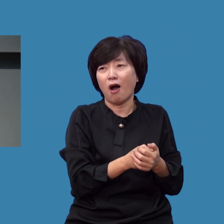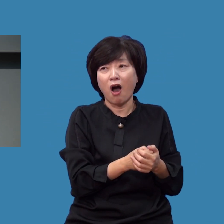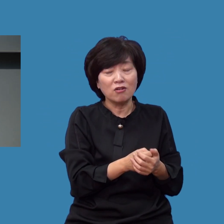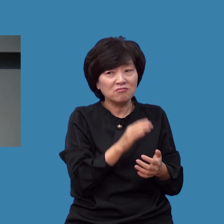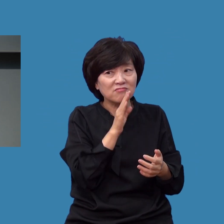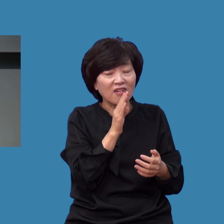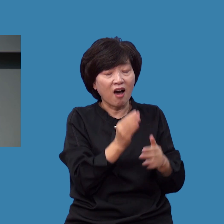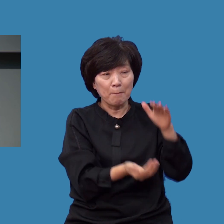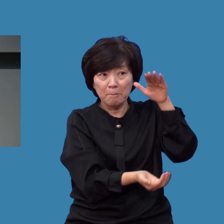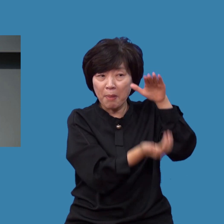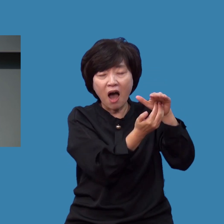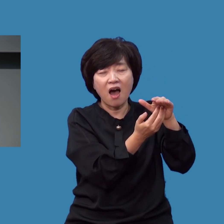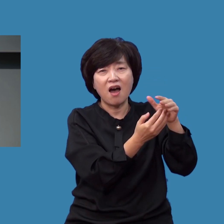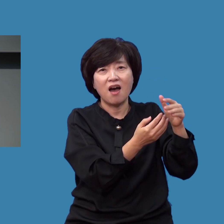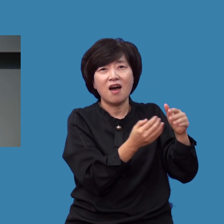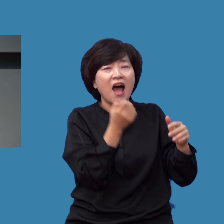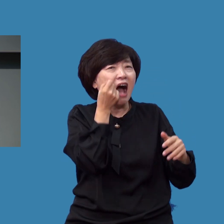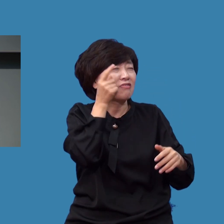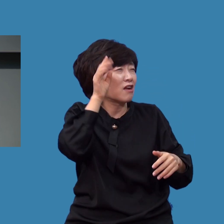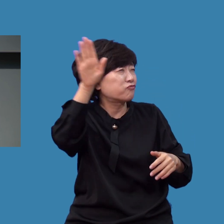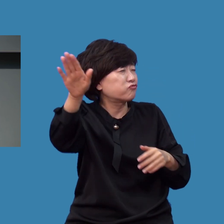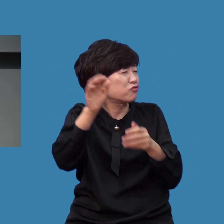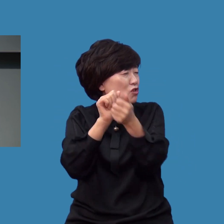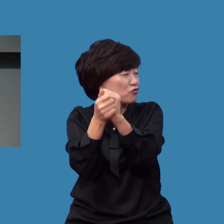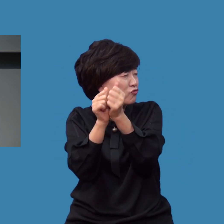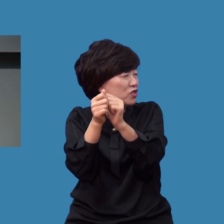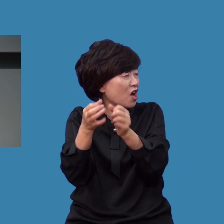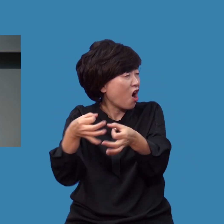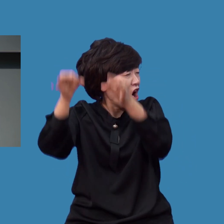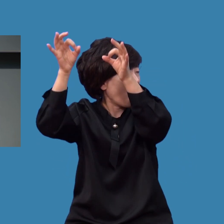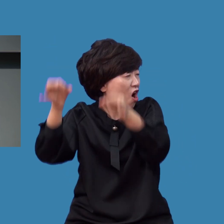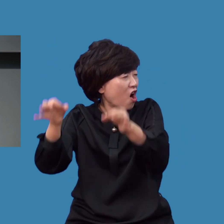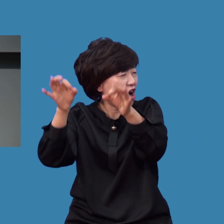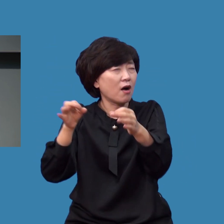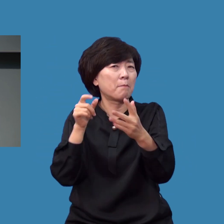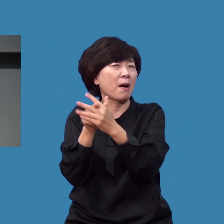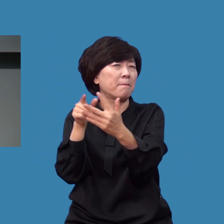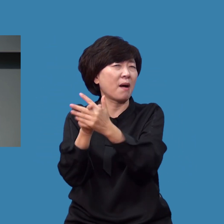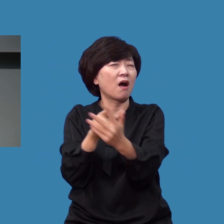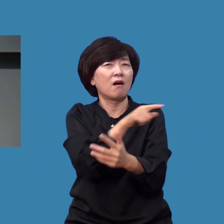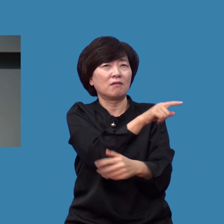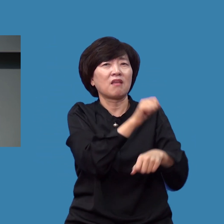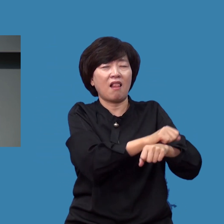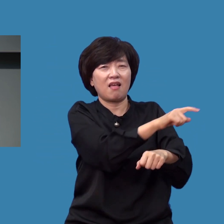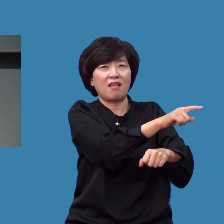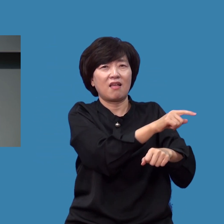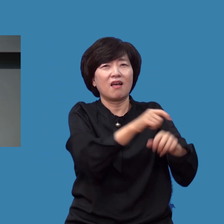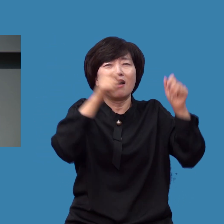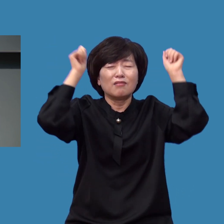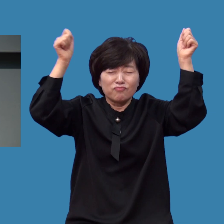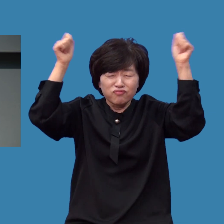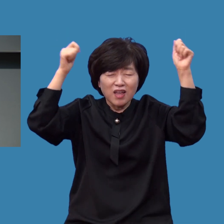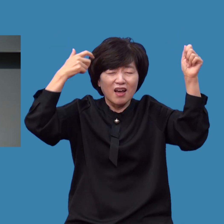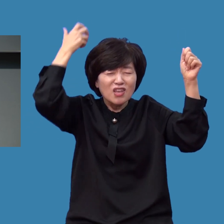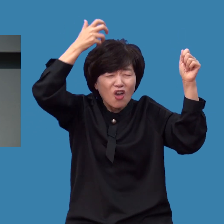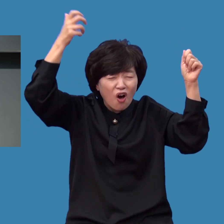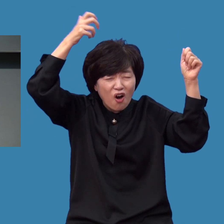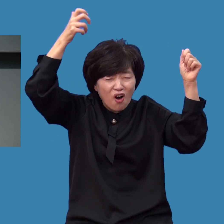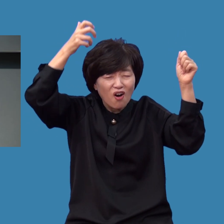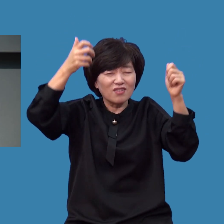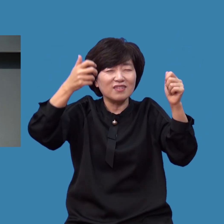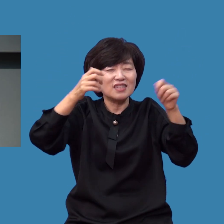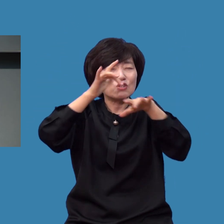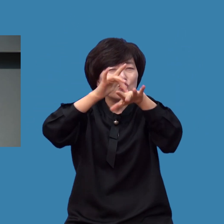무당은요 한 달 뒤 주가까지 정확하게 맞추는 무당이 있어요. 신령합니다. 왜냐하면 이 무당도 영접한 친구들이기 때문에,